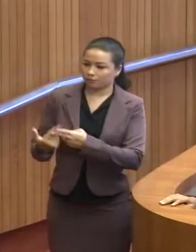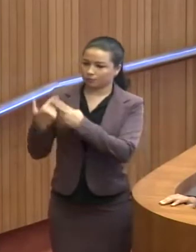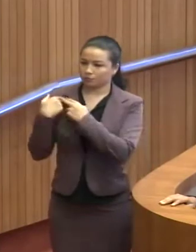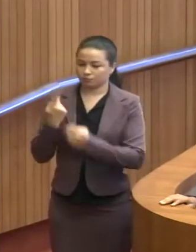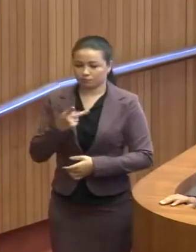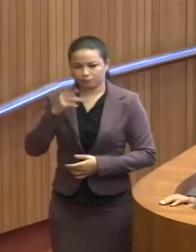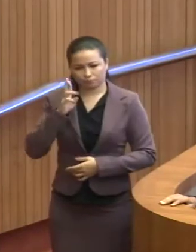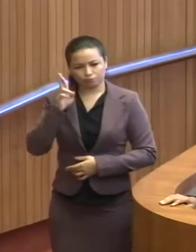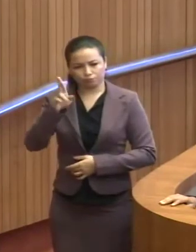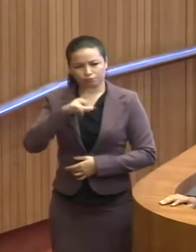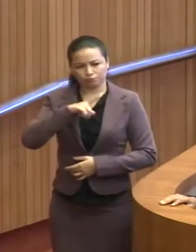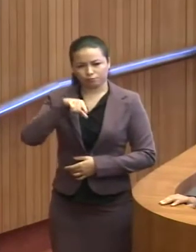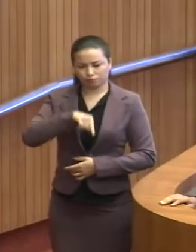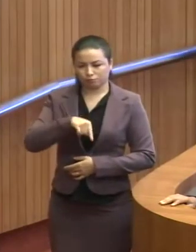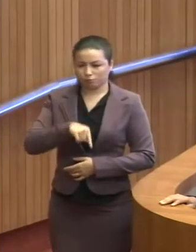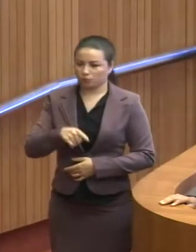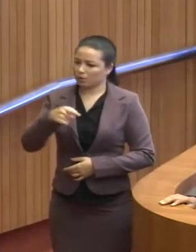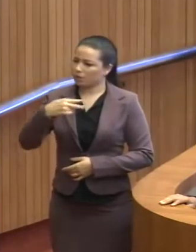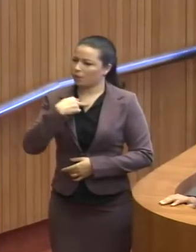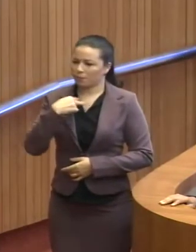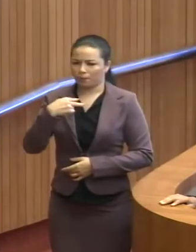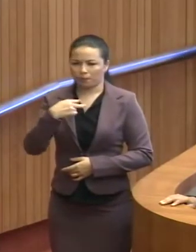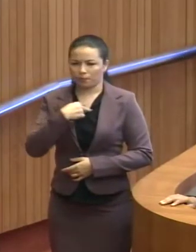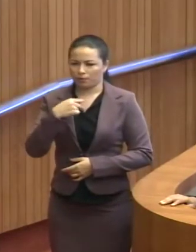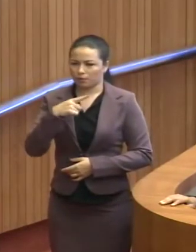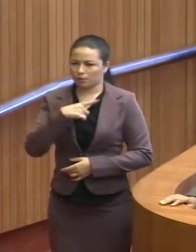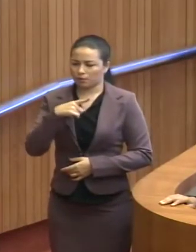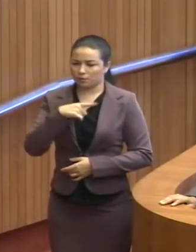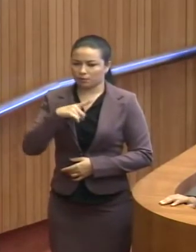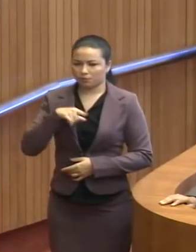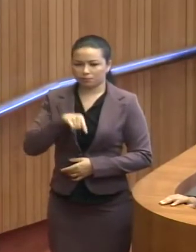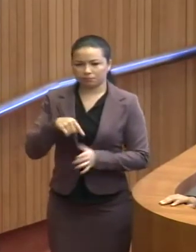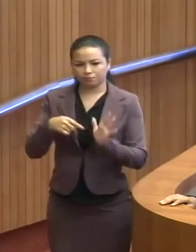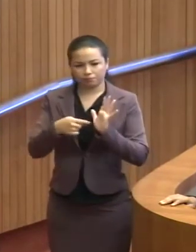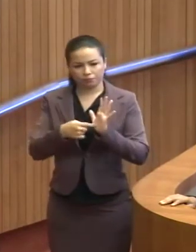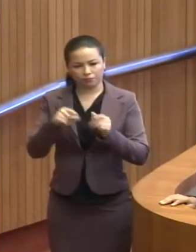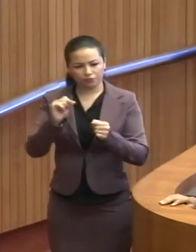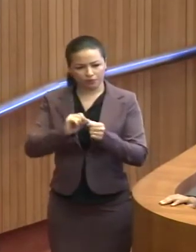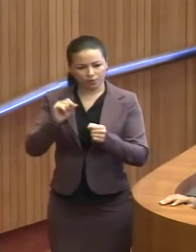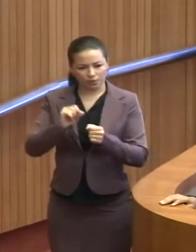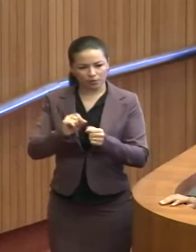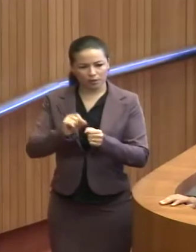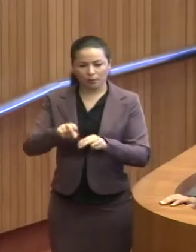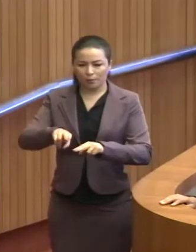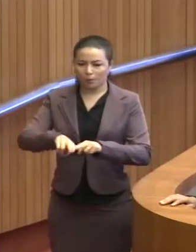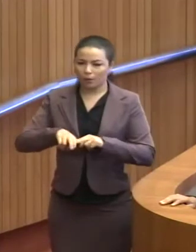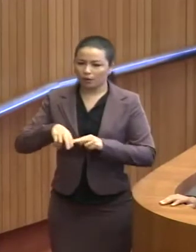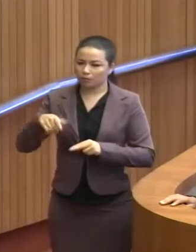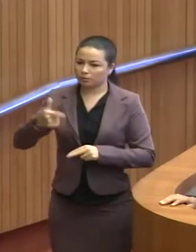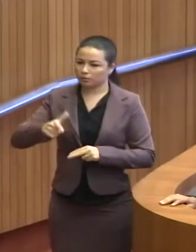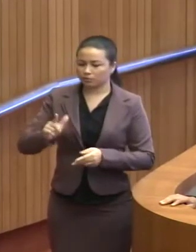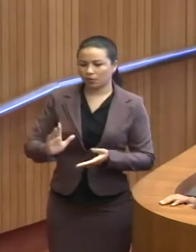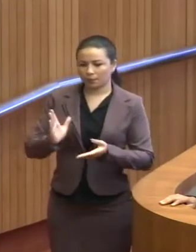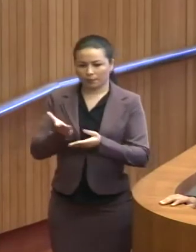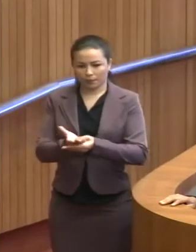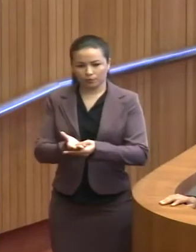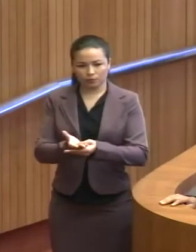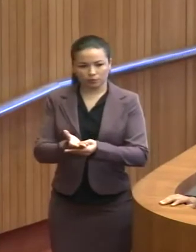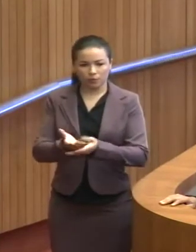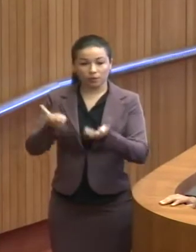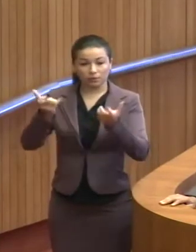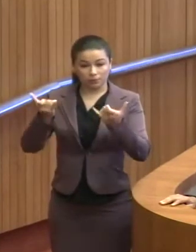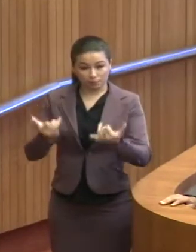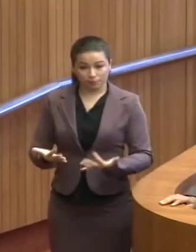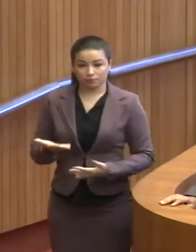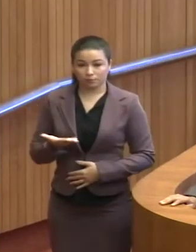responsabilização dos gestores envolvidos não poderia ser obstada pela ausência de processo físico,